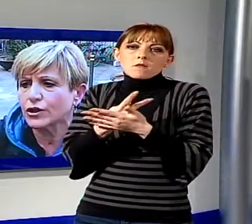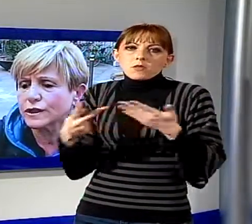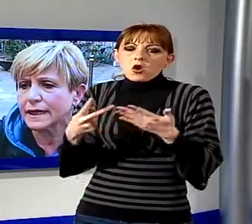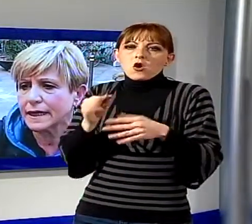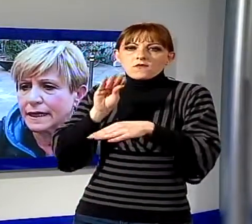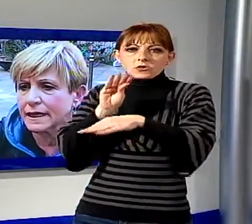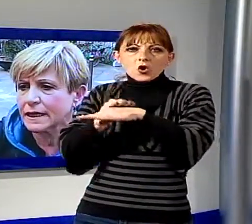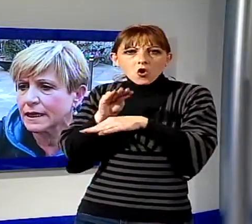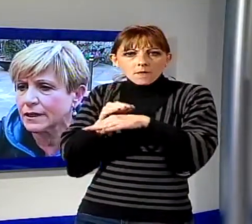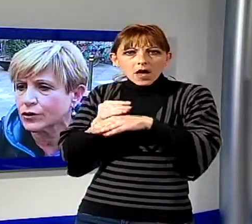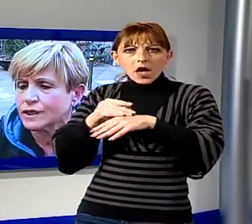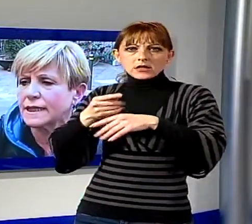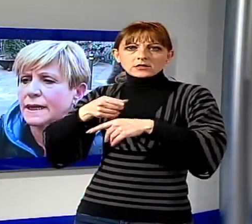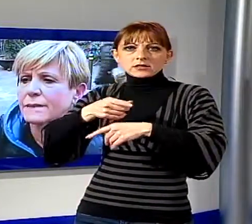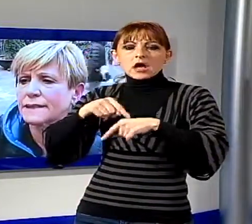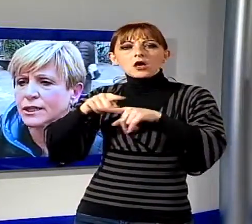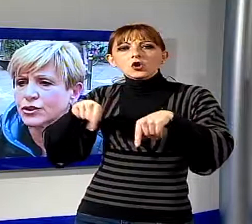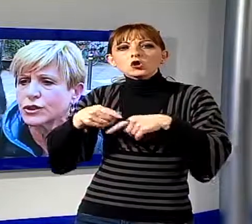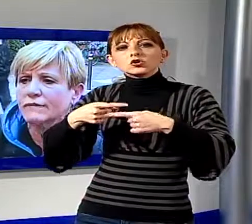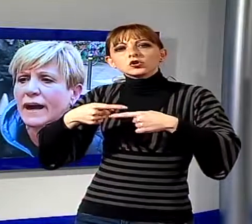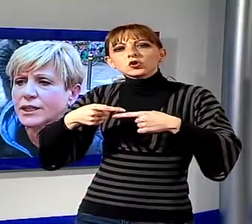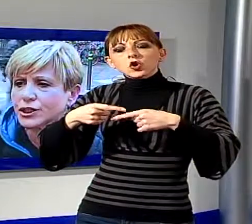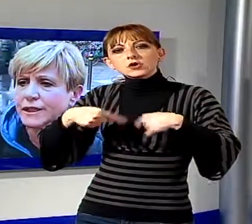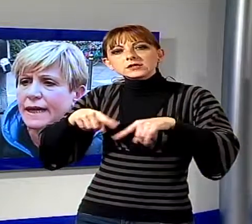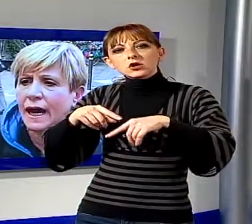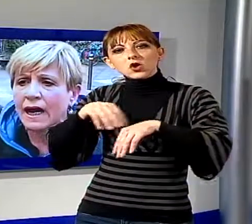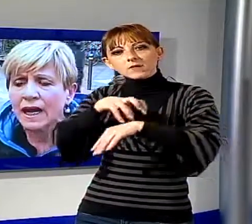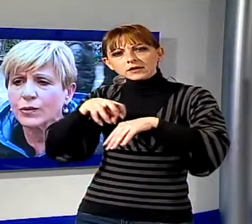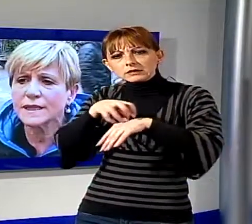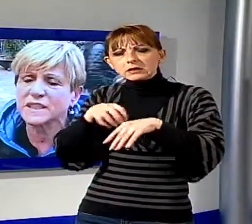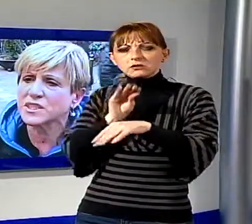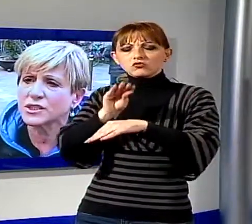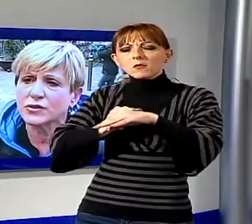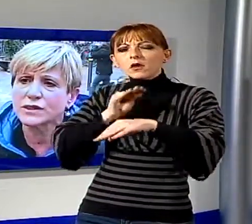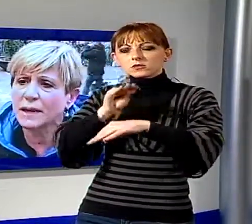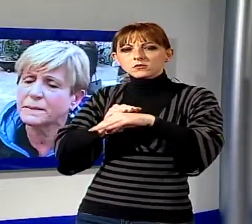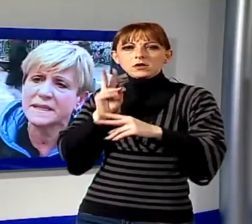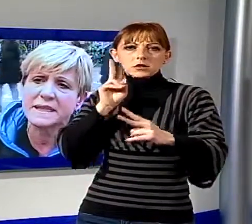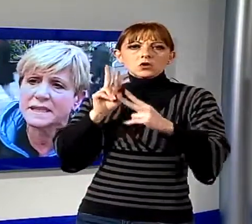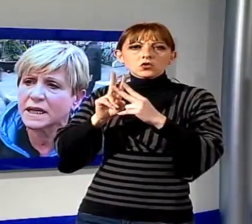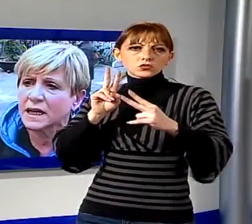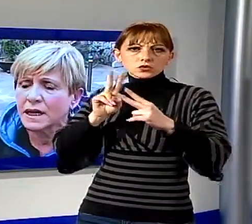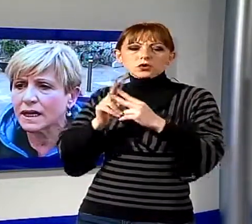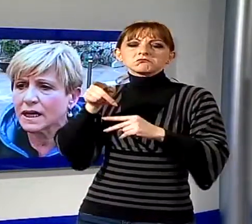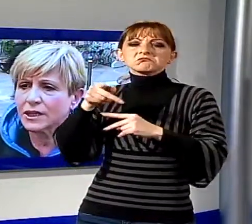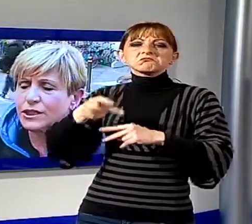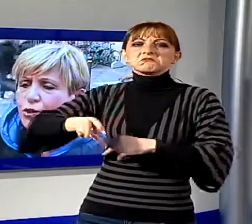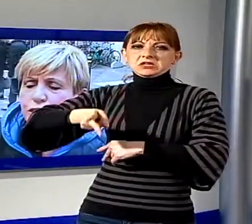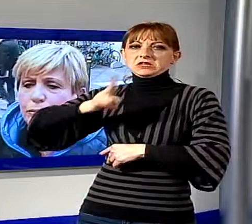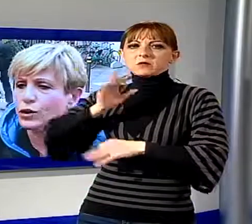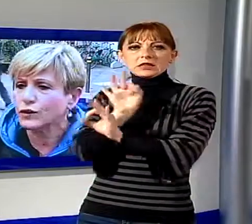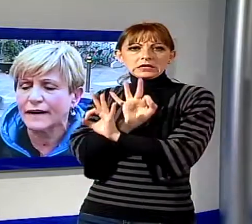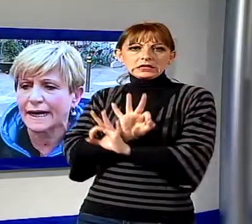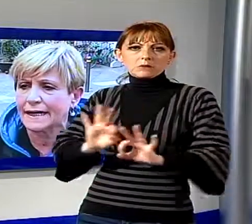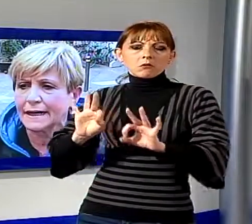con i nostri consigli di amministrazione e vari CDA, e questi si sono sempre detti